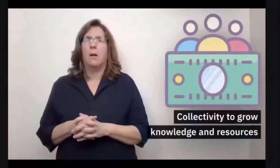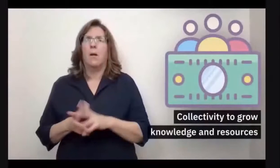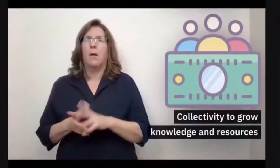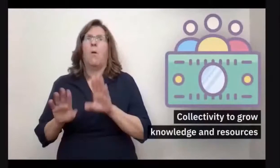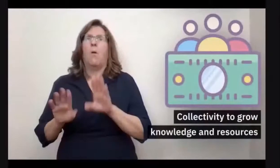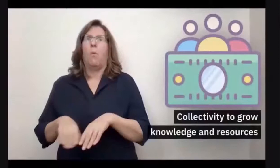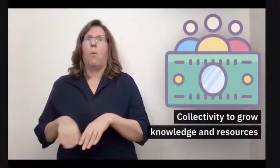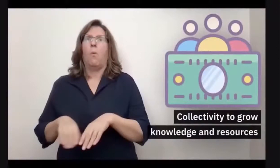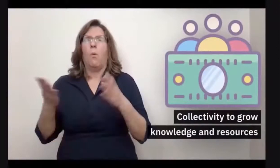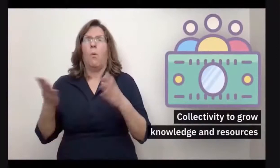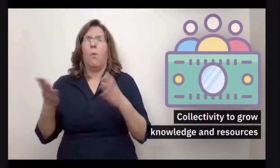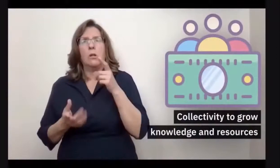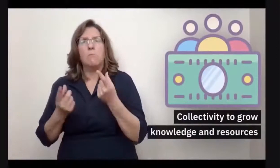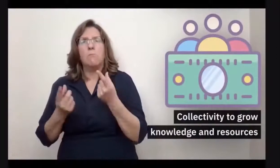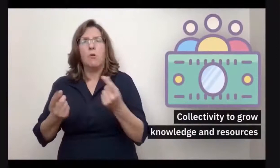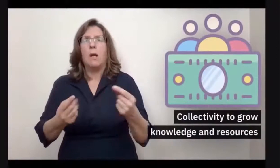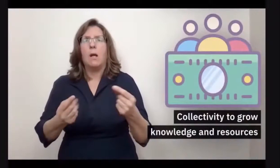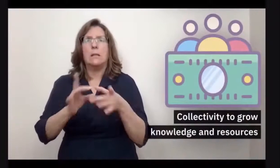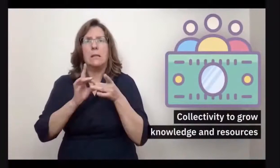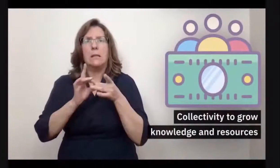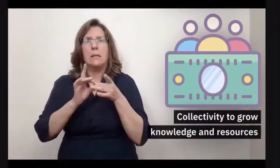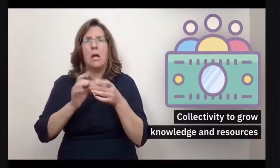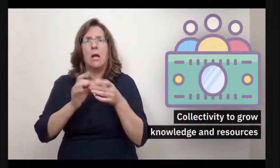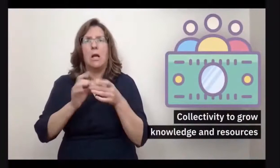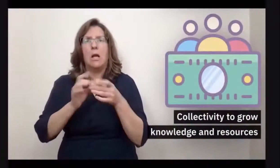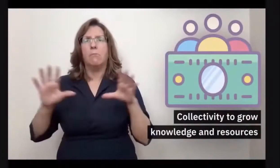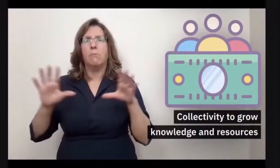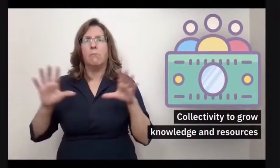para ampliar el acceso a la educación abierta.